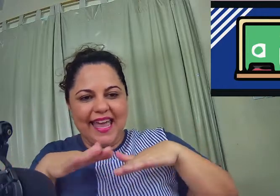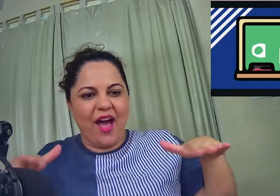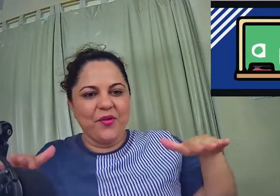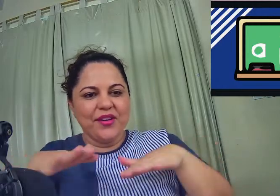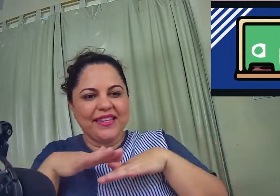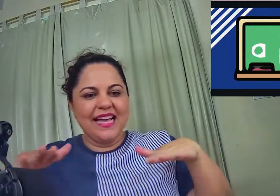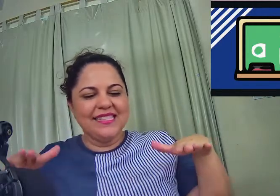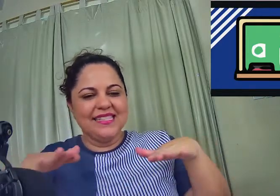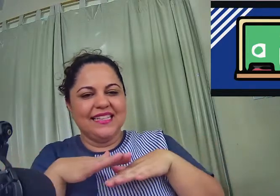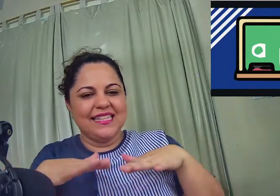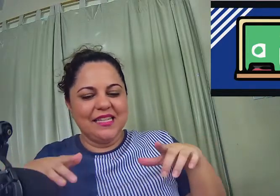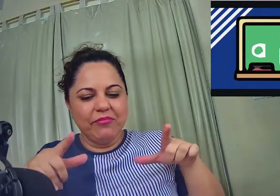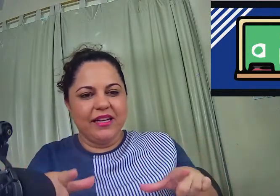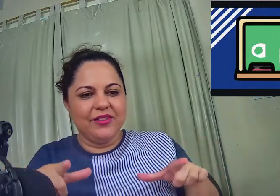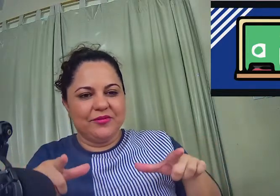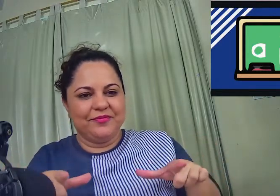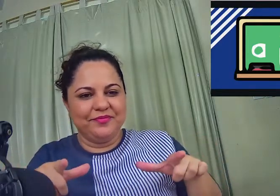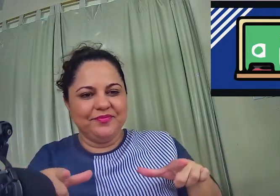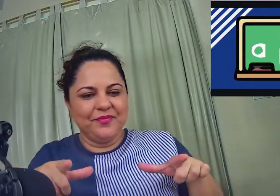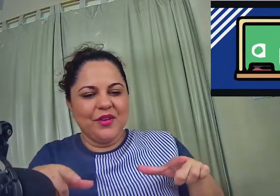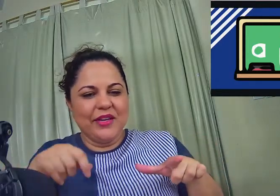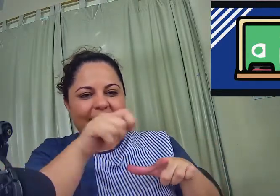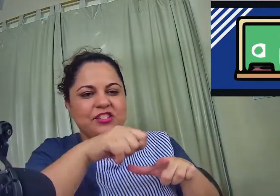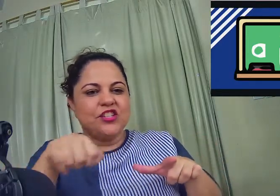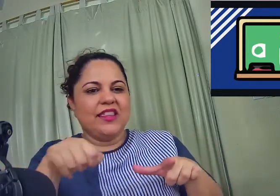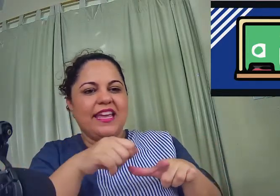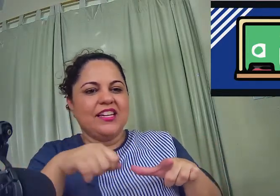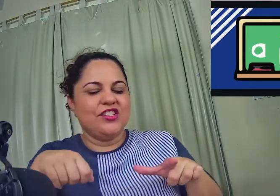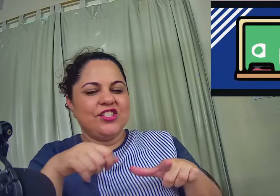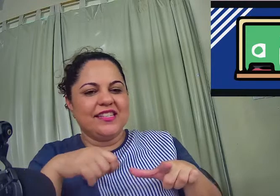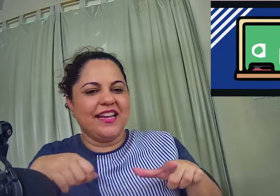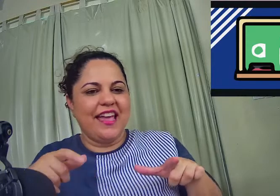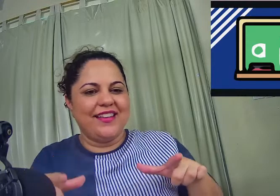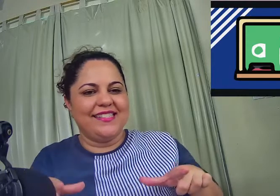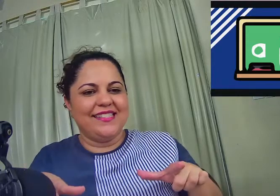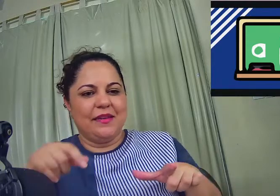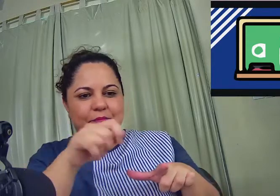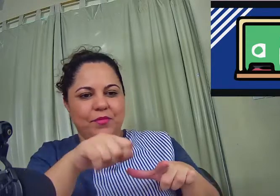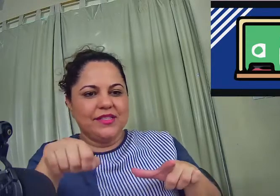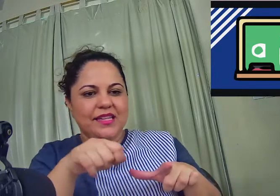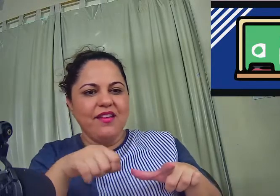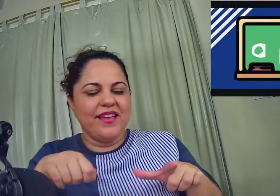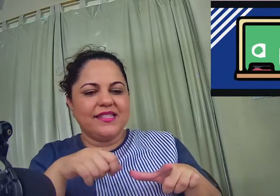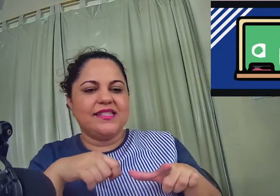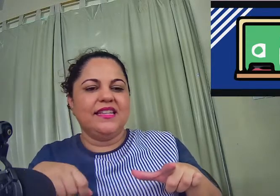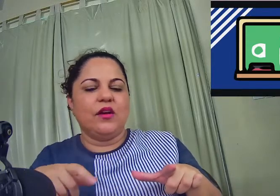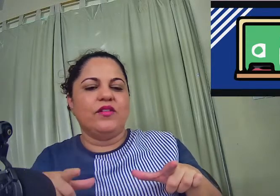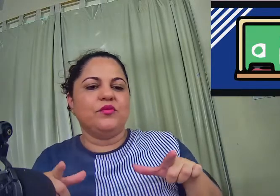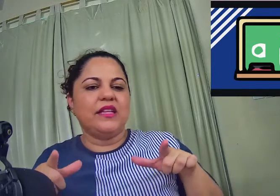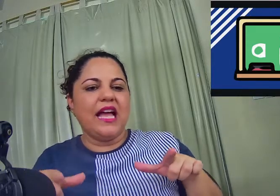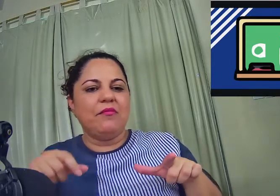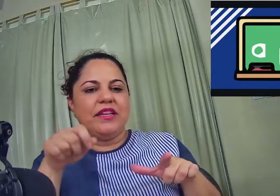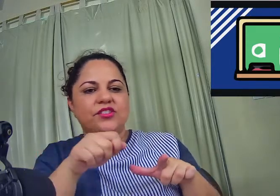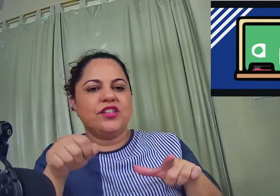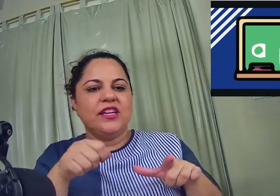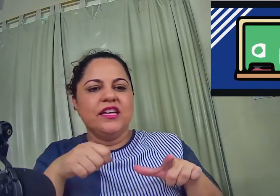algo que está assim, nesse plano. O que a gente tem que a gente escreve assim? Pode escrever assim, talvez um tablet,